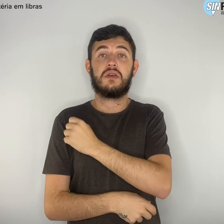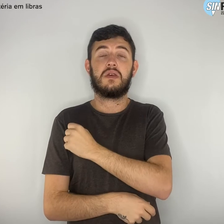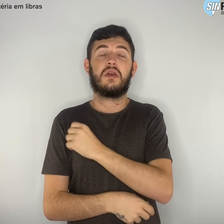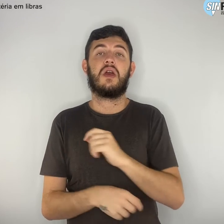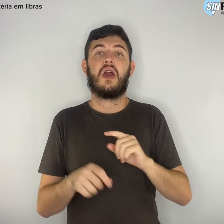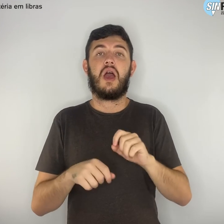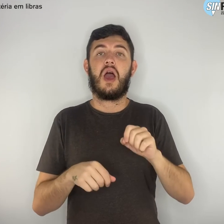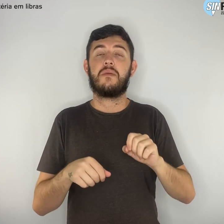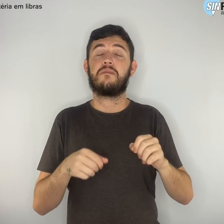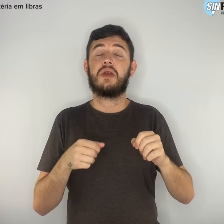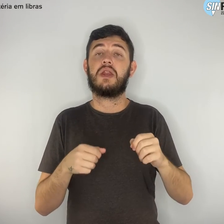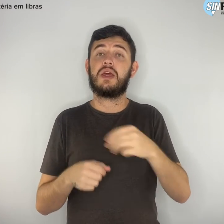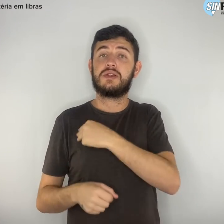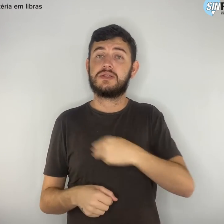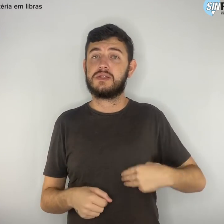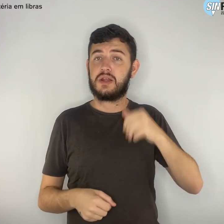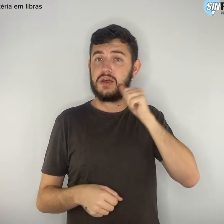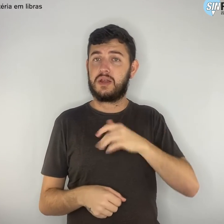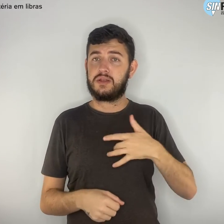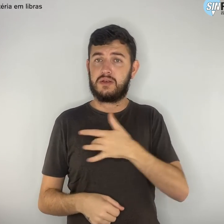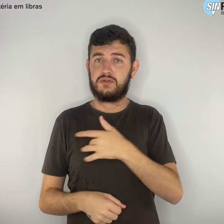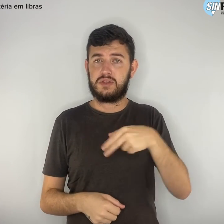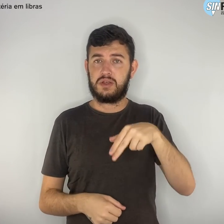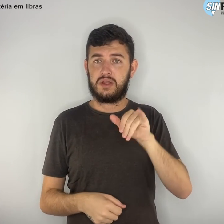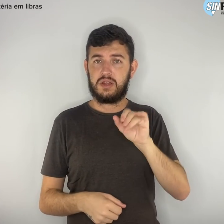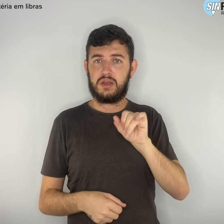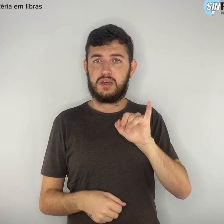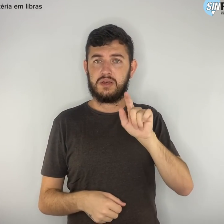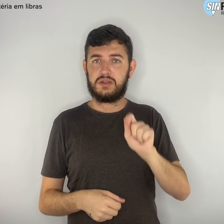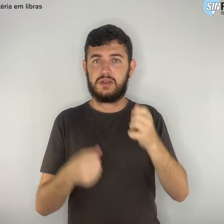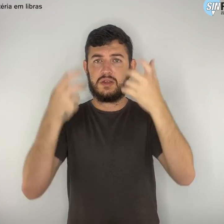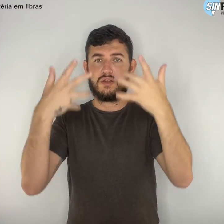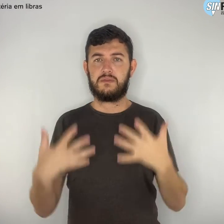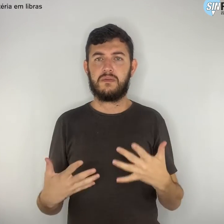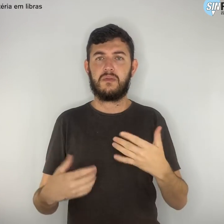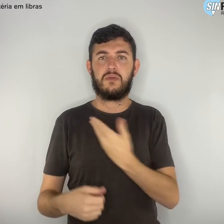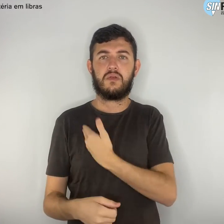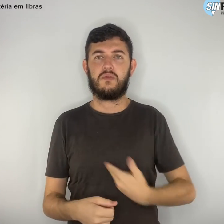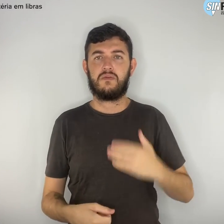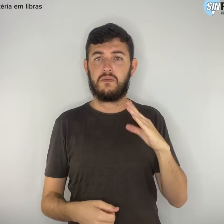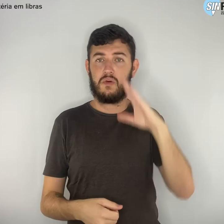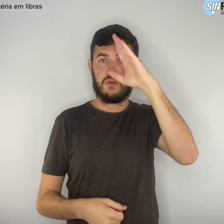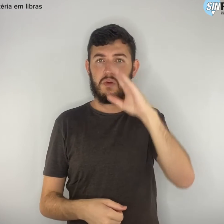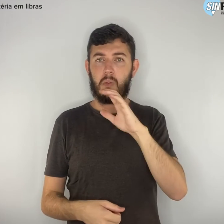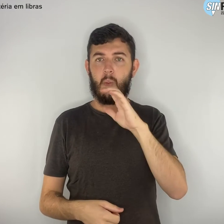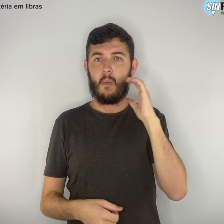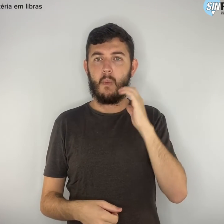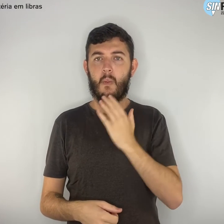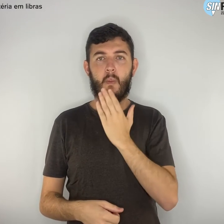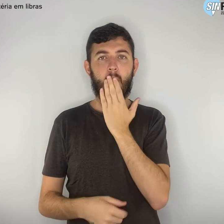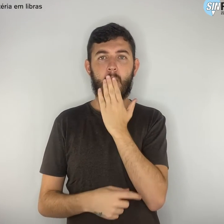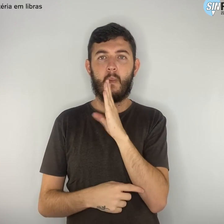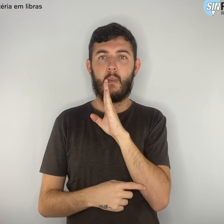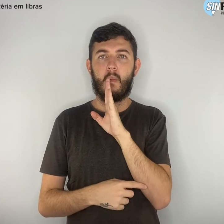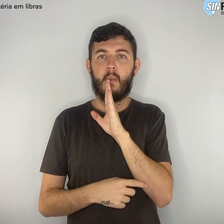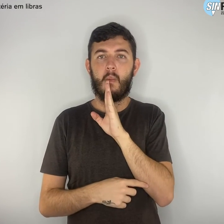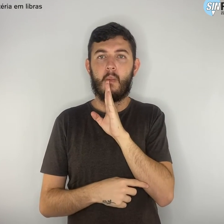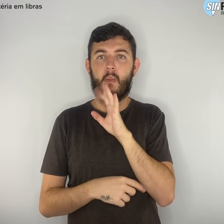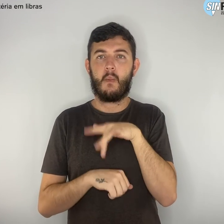Trindade, afirmou que o governo Bolsonaro foi omisso em relação à saúde dos